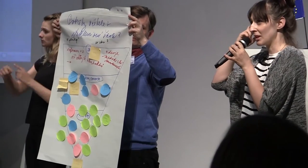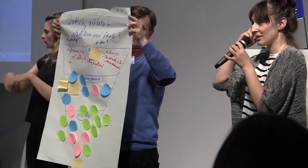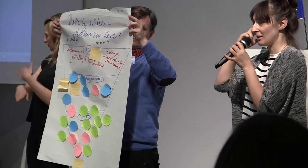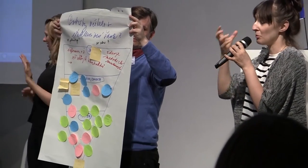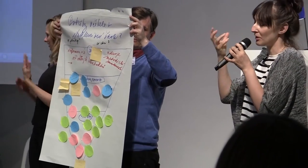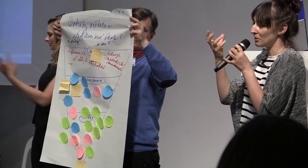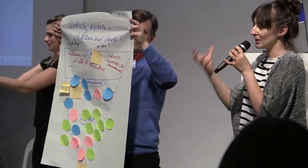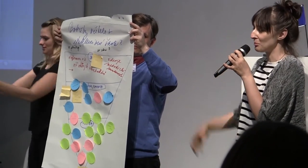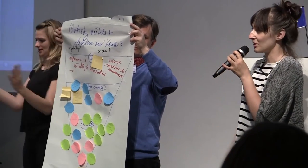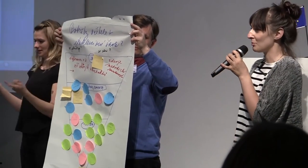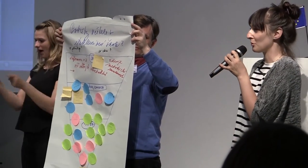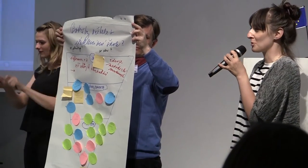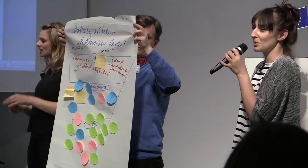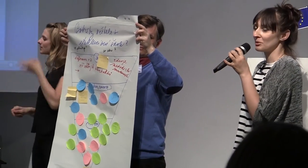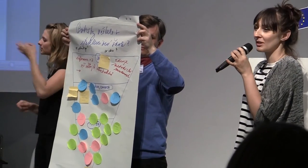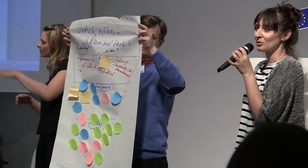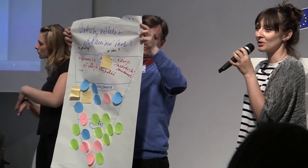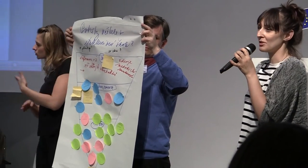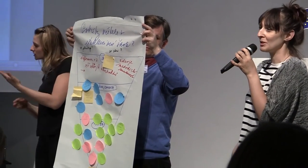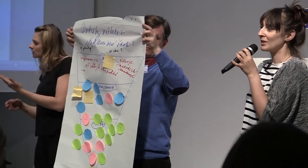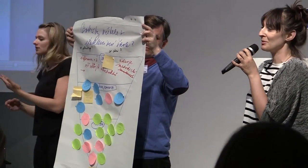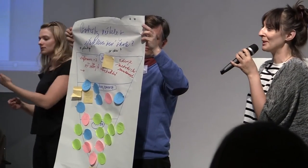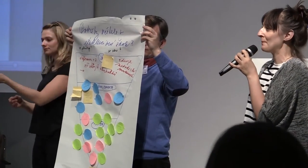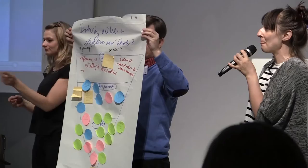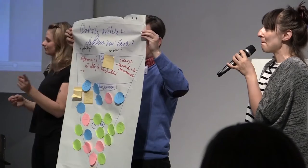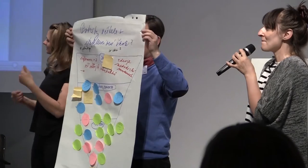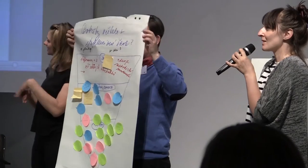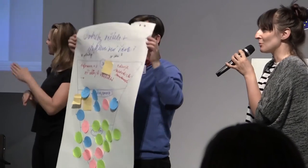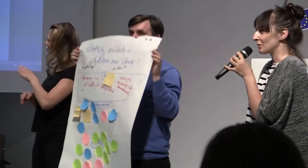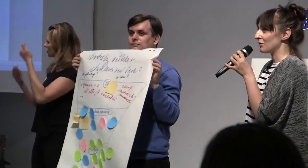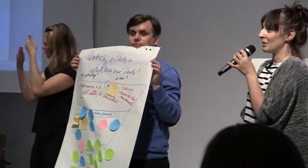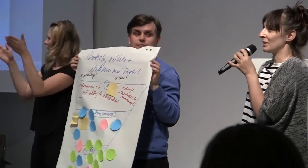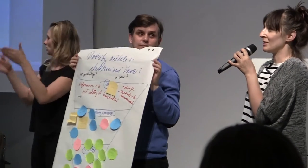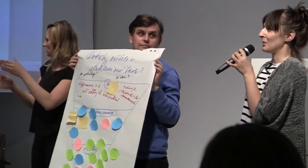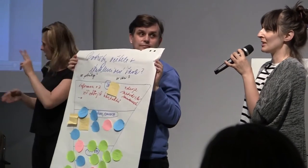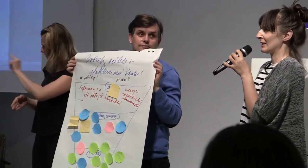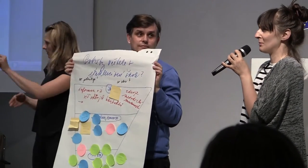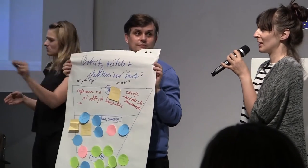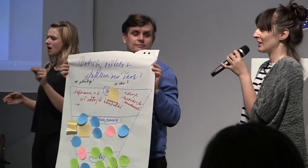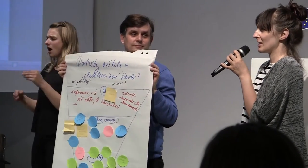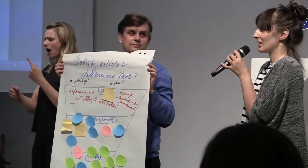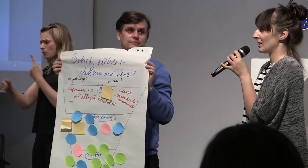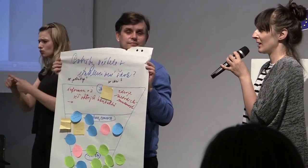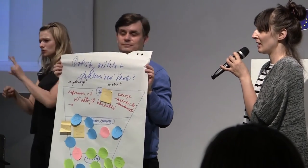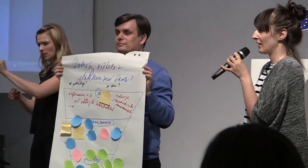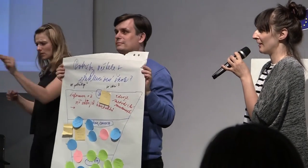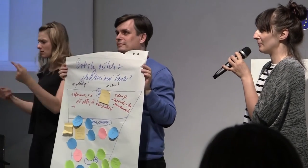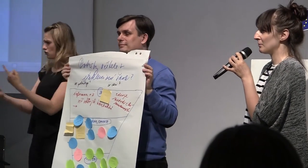měla velmi hezký nebo velmi milý pocit, protože jsem se potkala s otevřenými lidmi, s motivovanými lidmi, s lidmi,